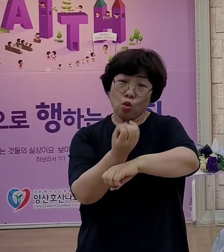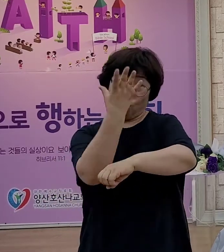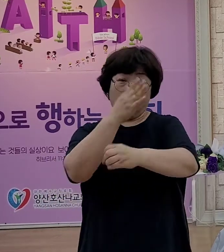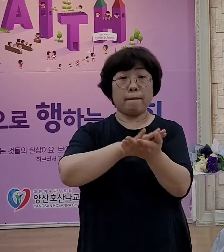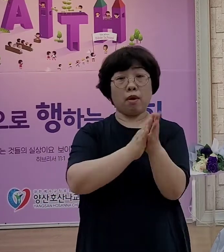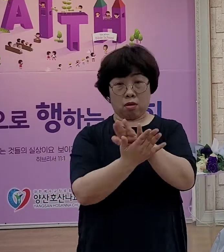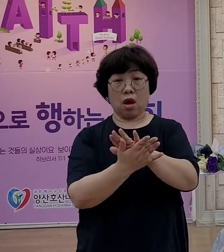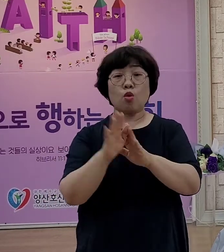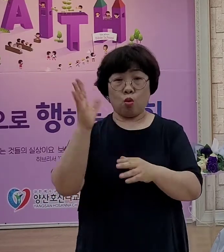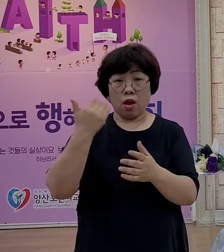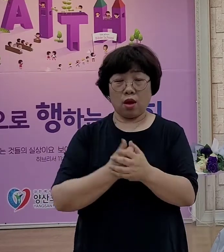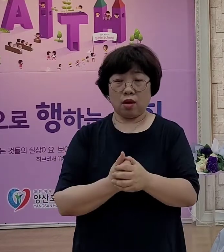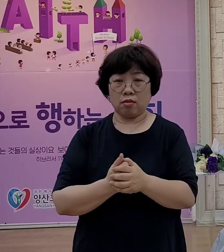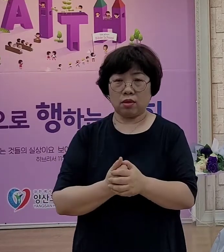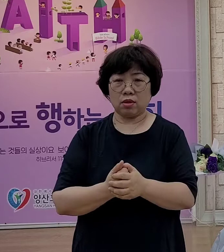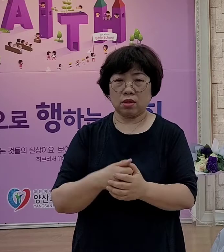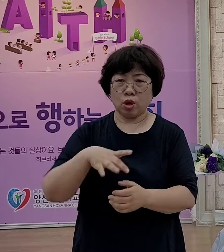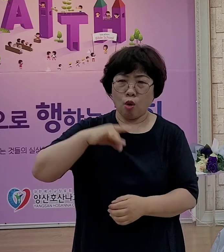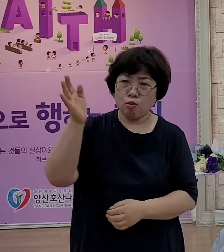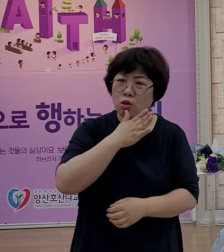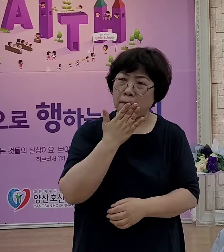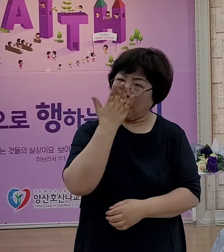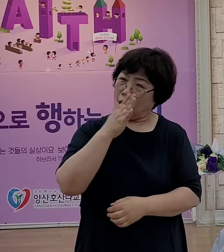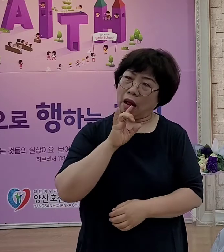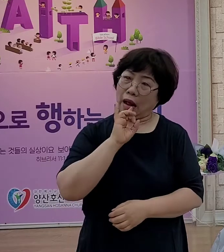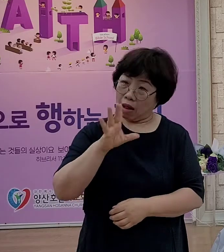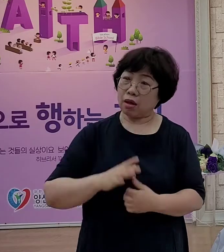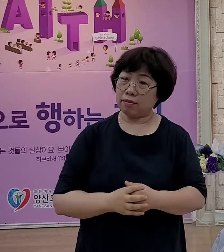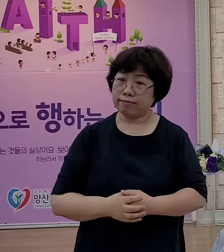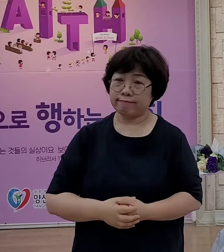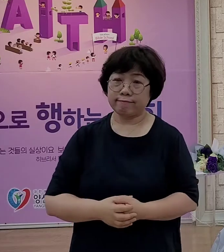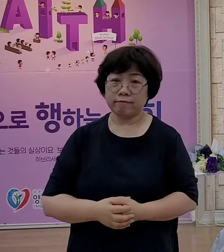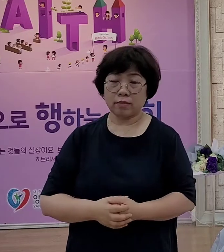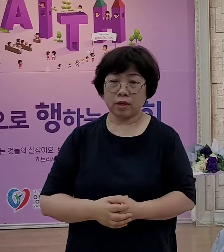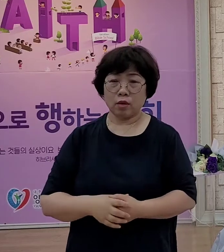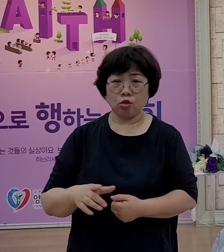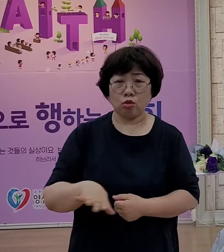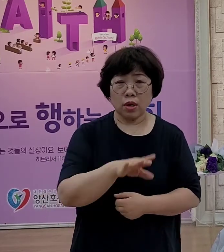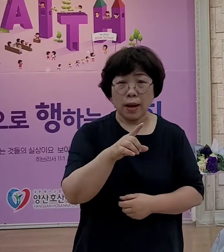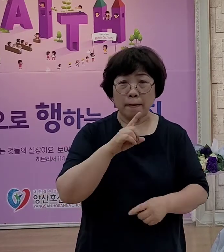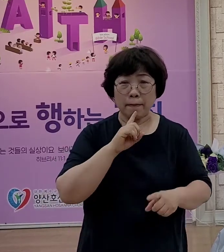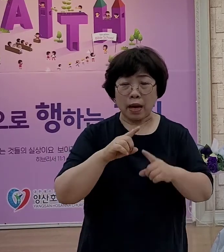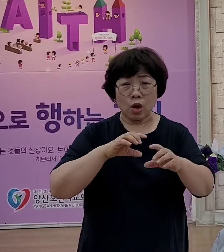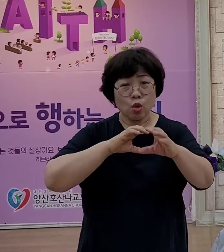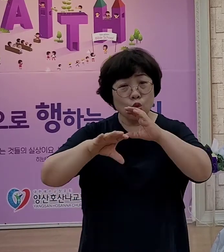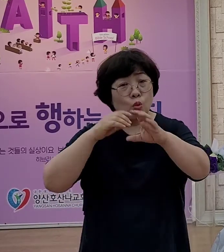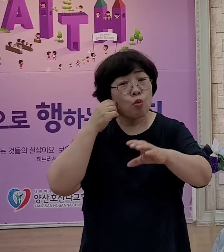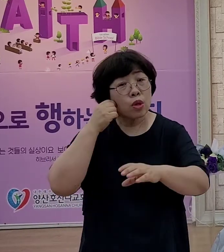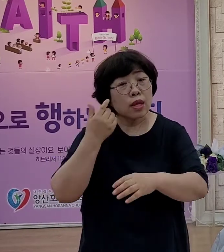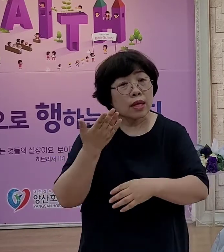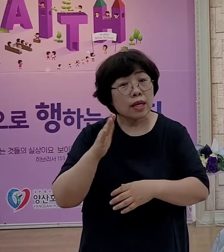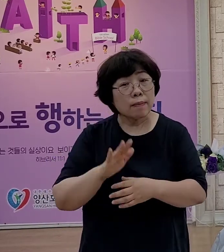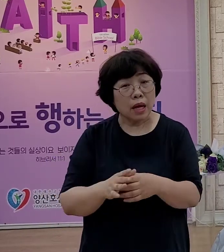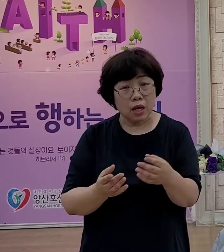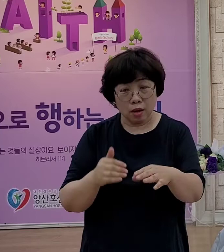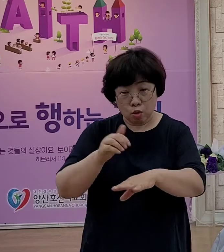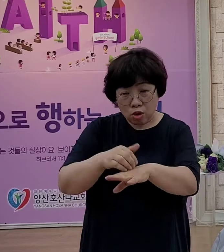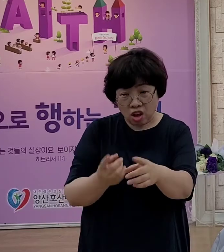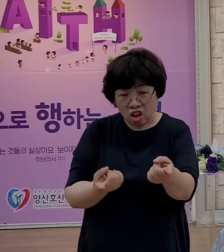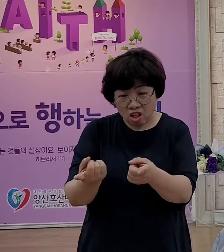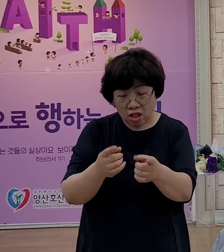합니다. 그냥 신기하죠. 아무튼 우리와 말이 통하지 않지만 조련사가